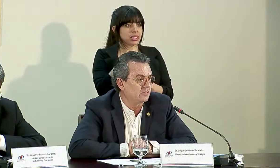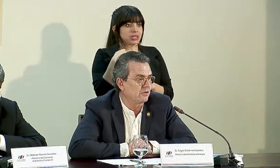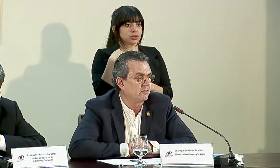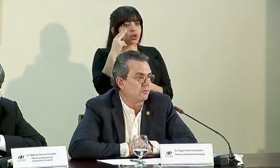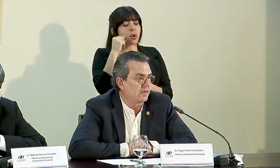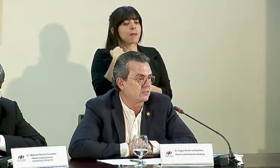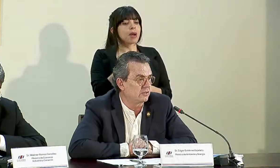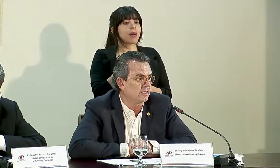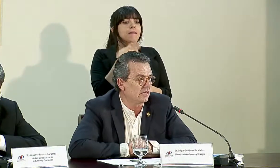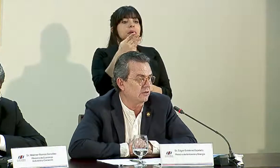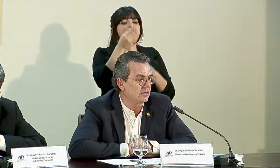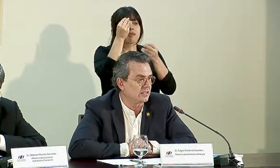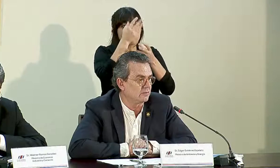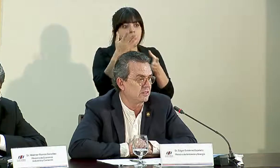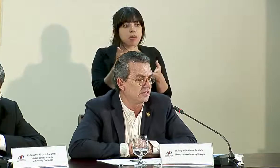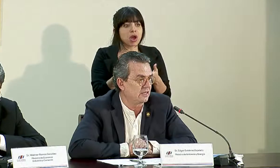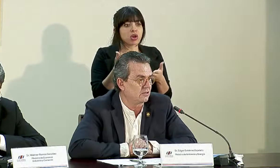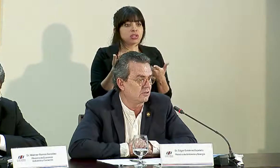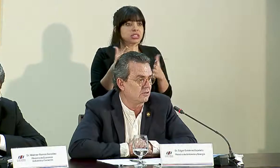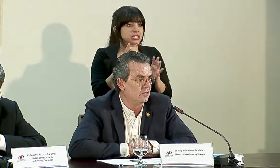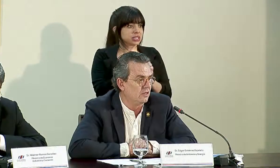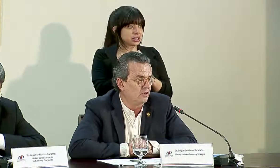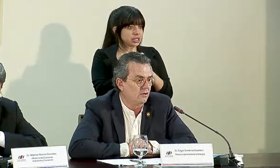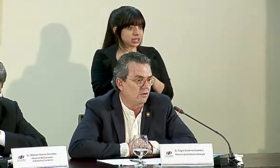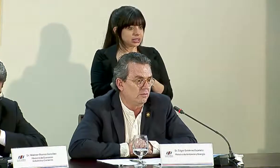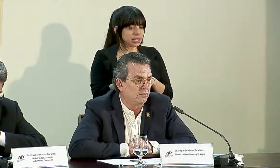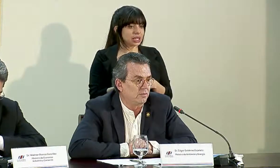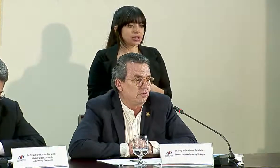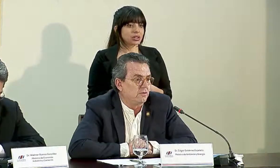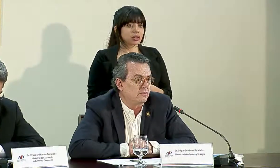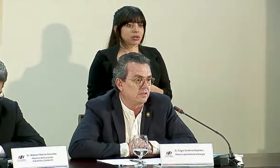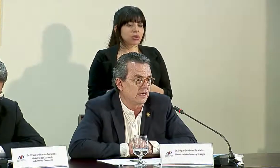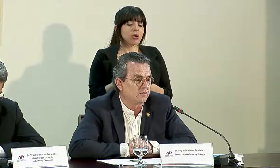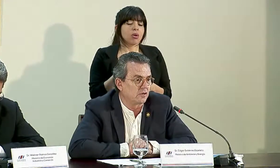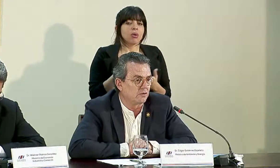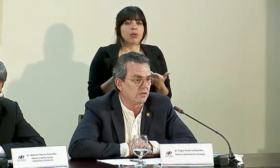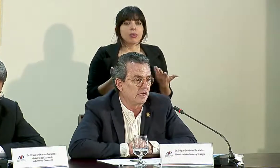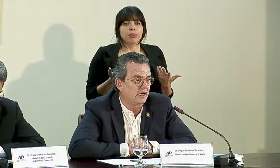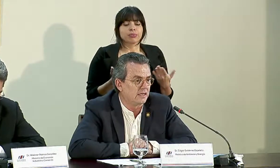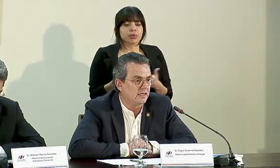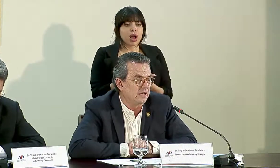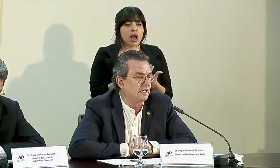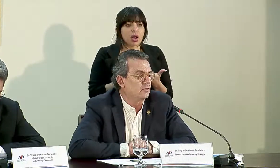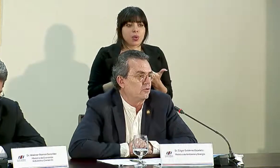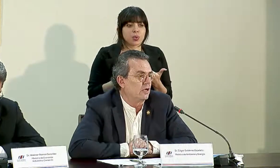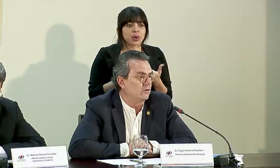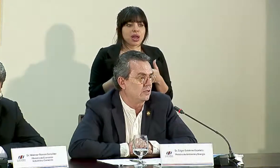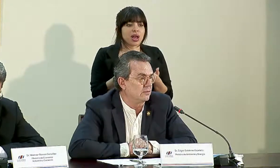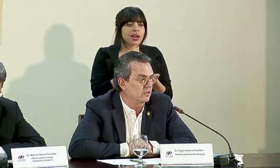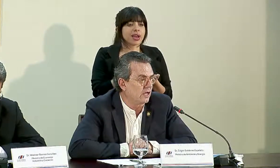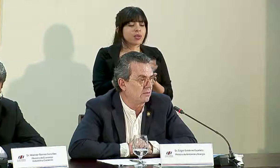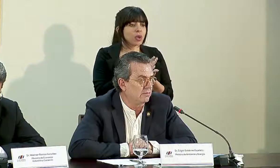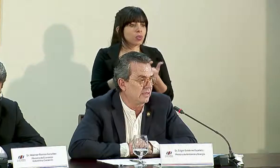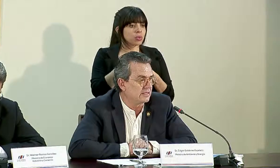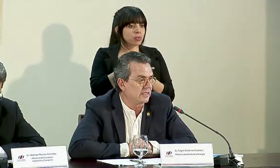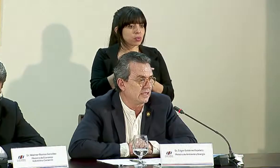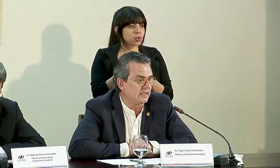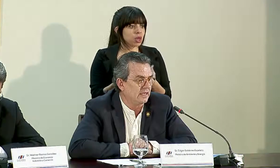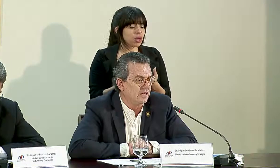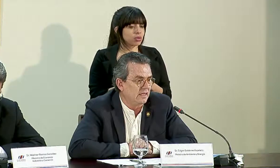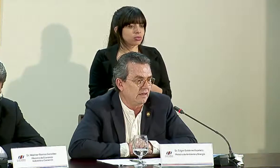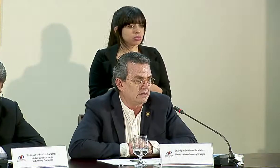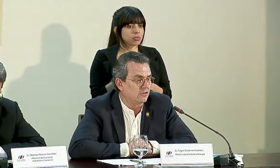que vayamos a informar sobre lo que estamos haciendo o digamos, alguna inquietud de algún diputado. Me